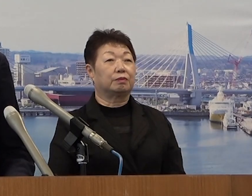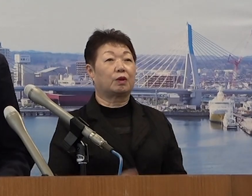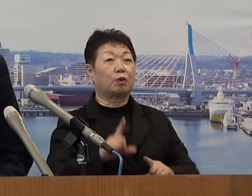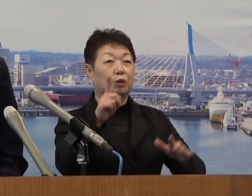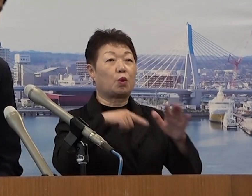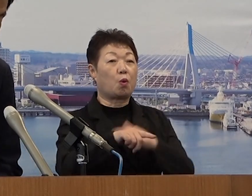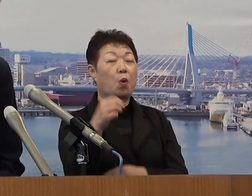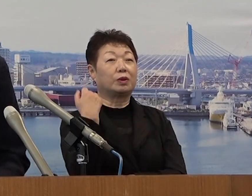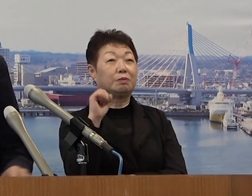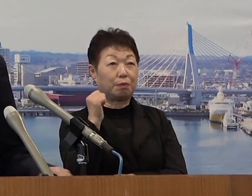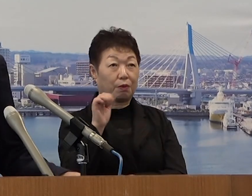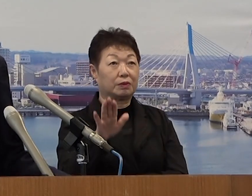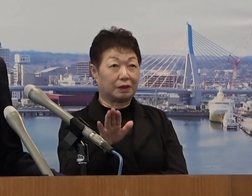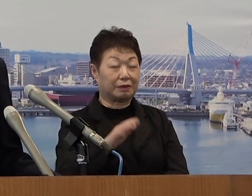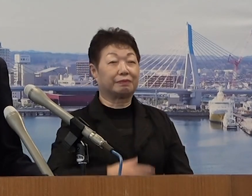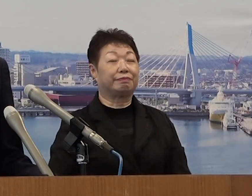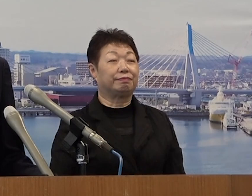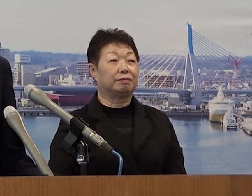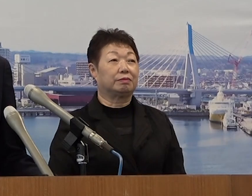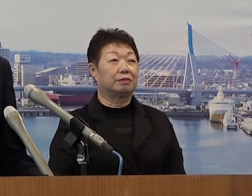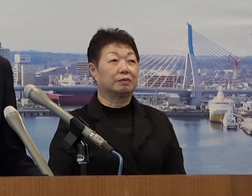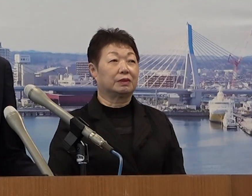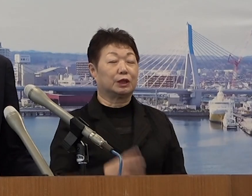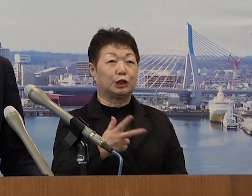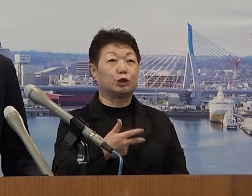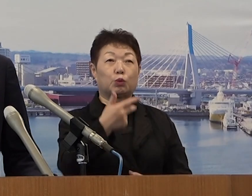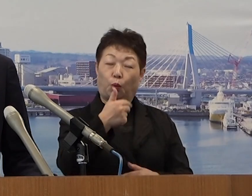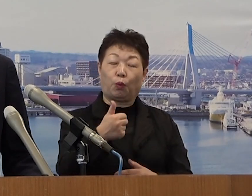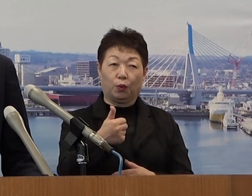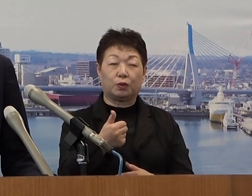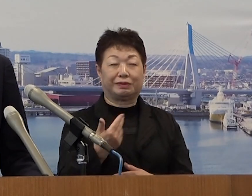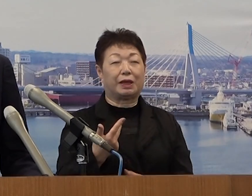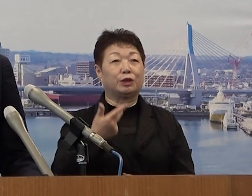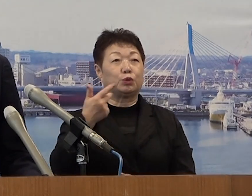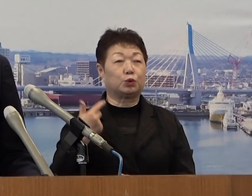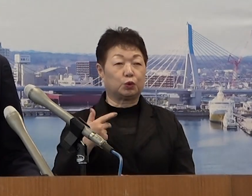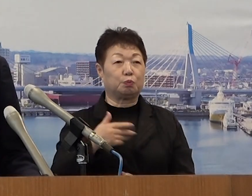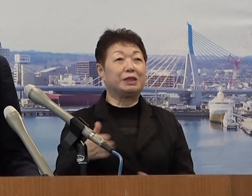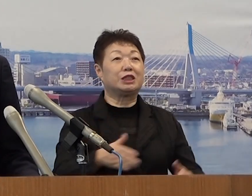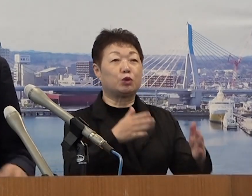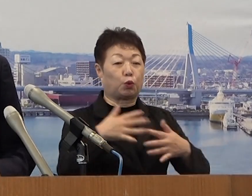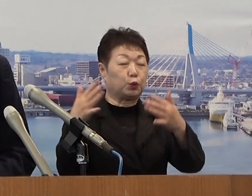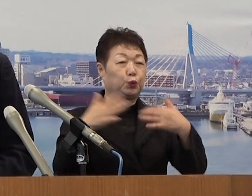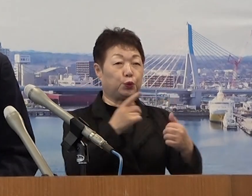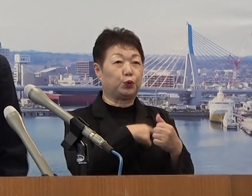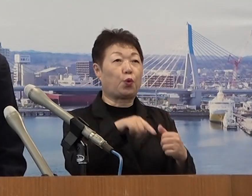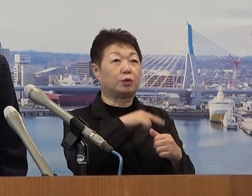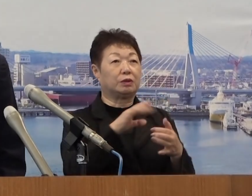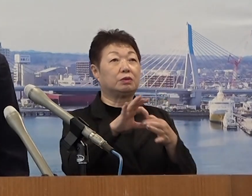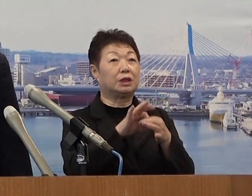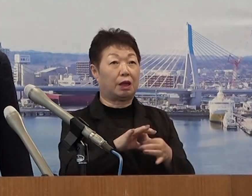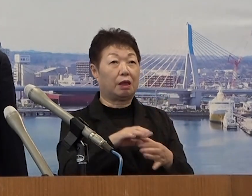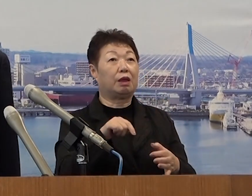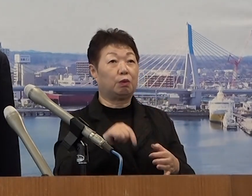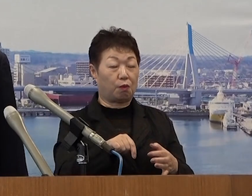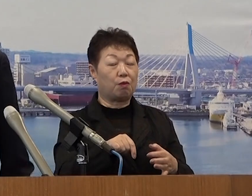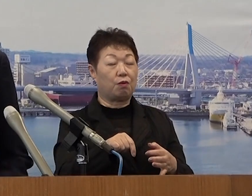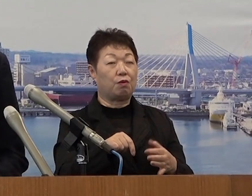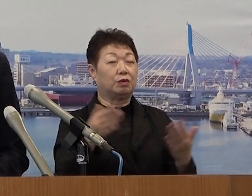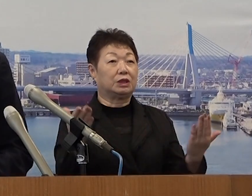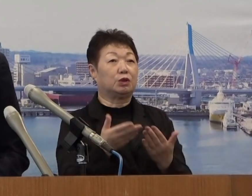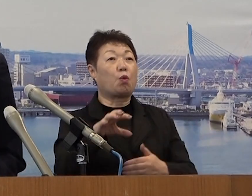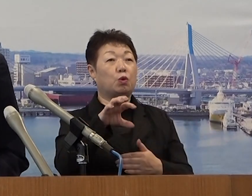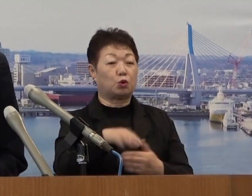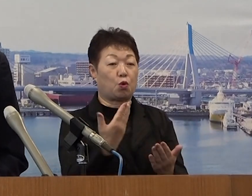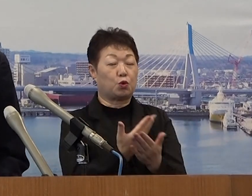東日報の岩崎です。市長、の先週ですか、あの道の工夫力についてあの事業者にあの